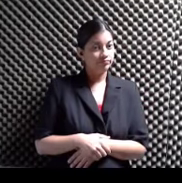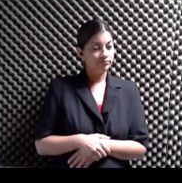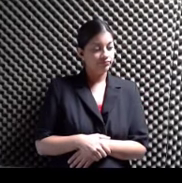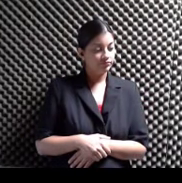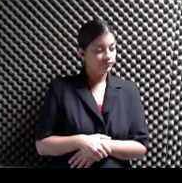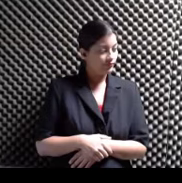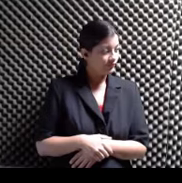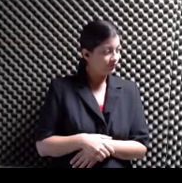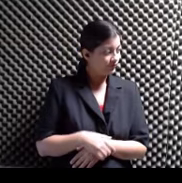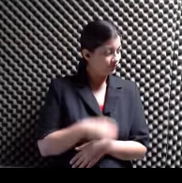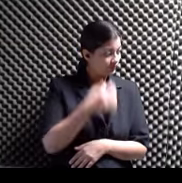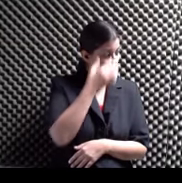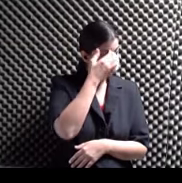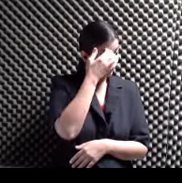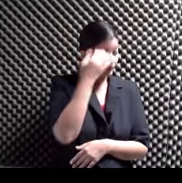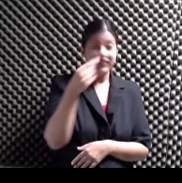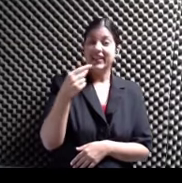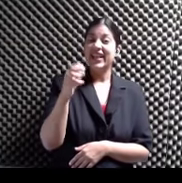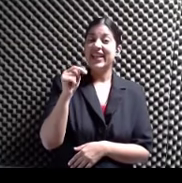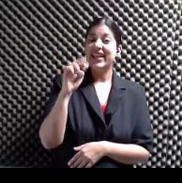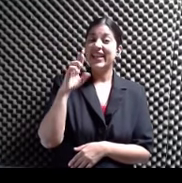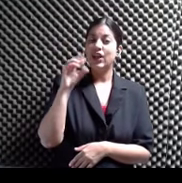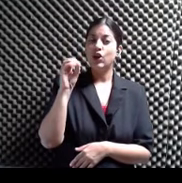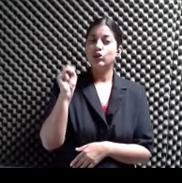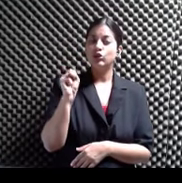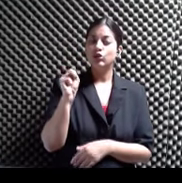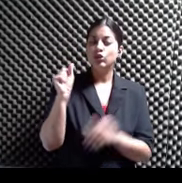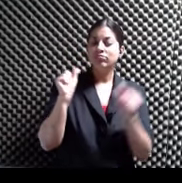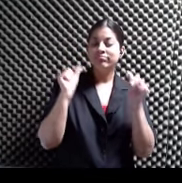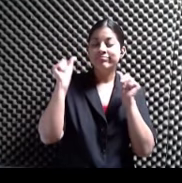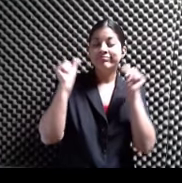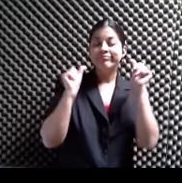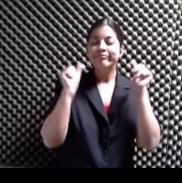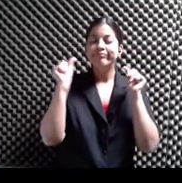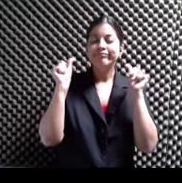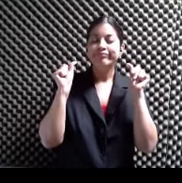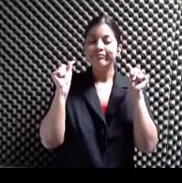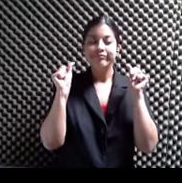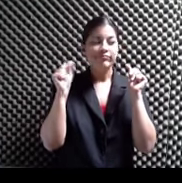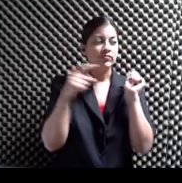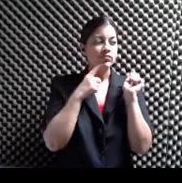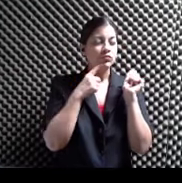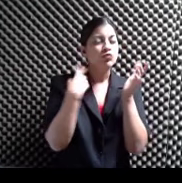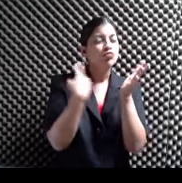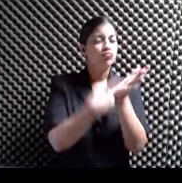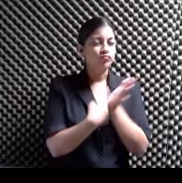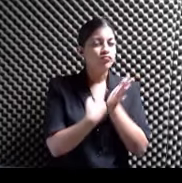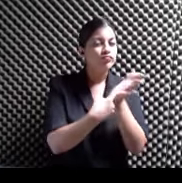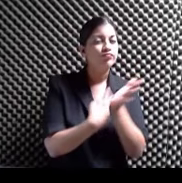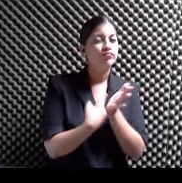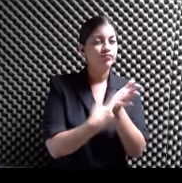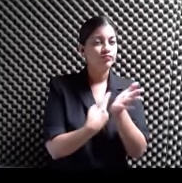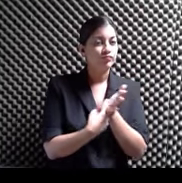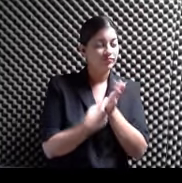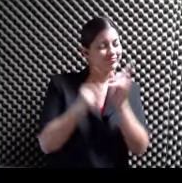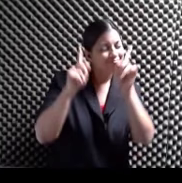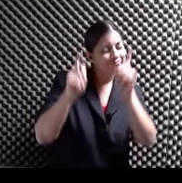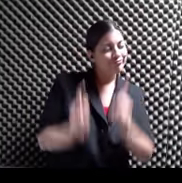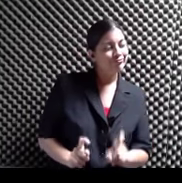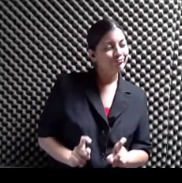poner En cuestión En cuestión En discusión En discusión En pregunta Ay, pues